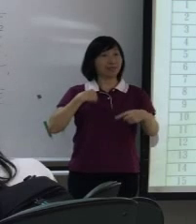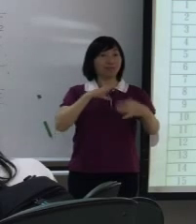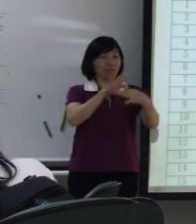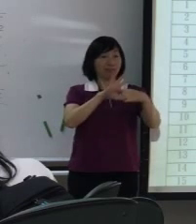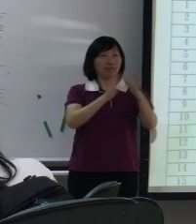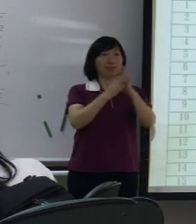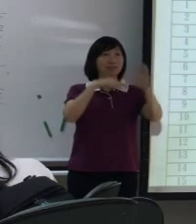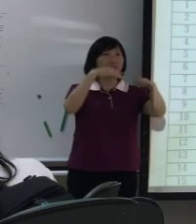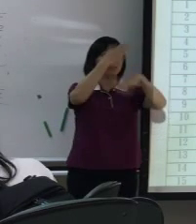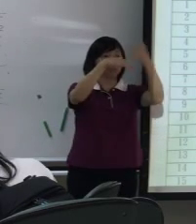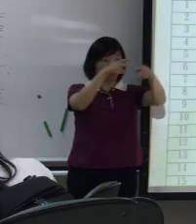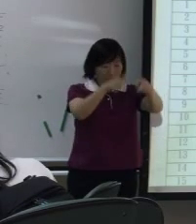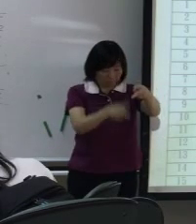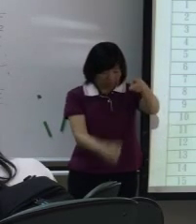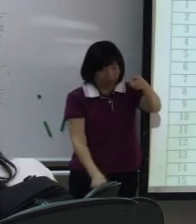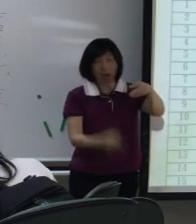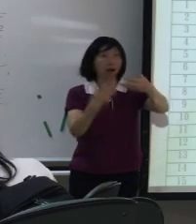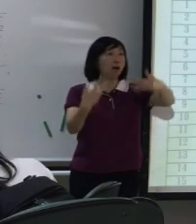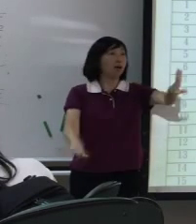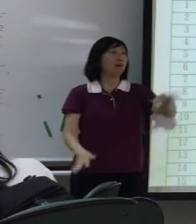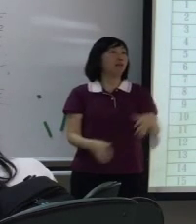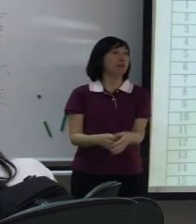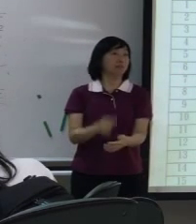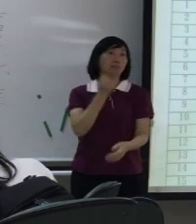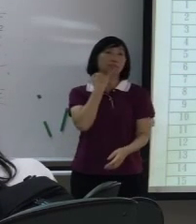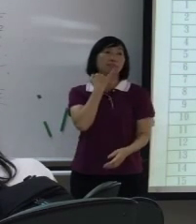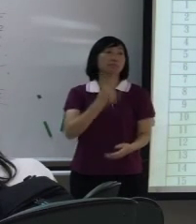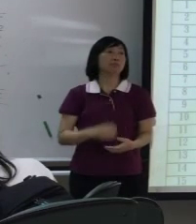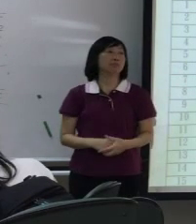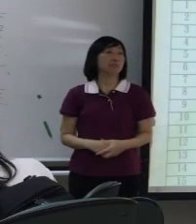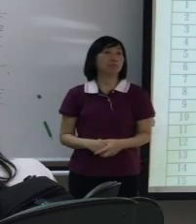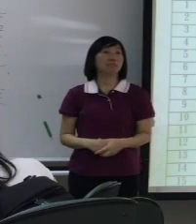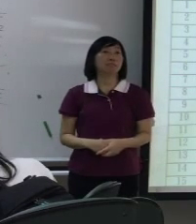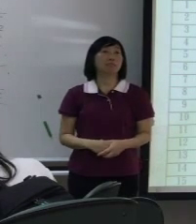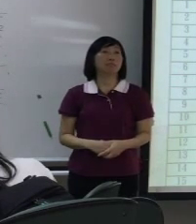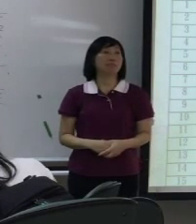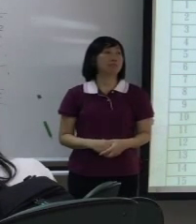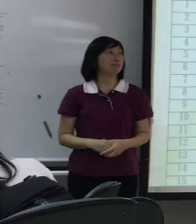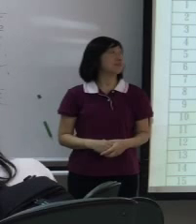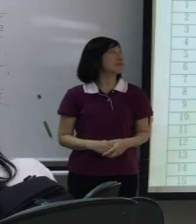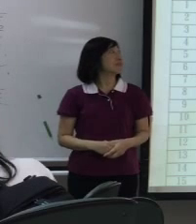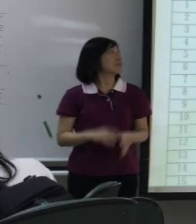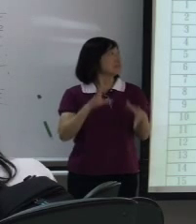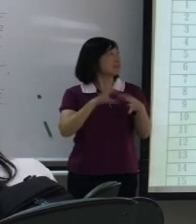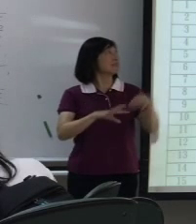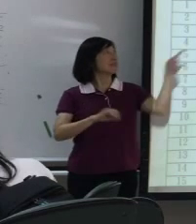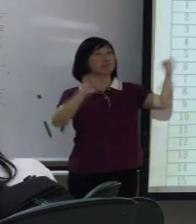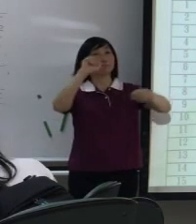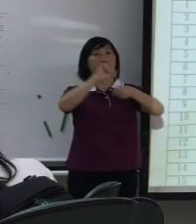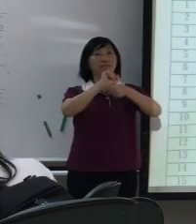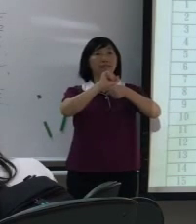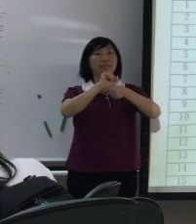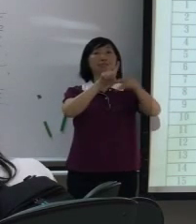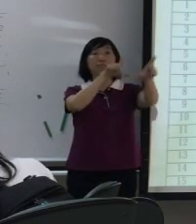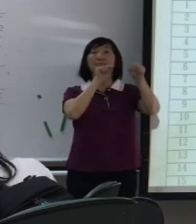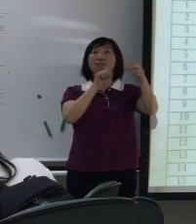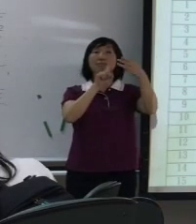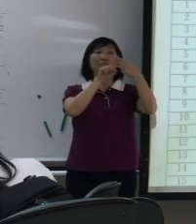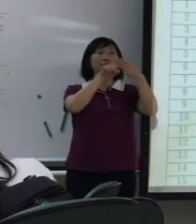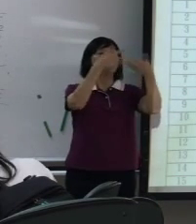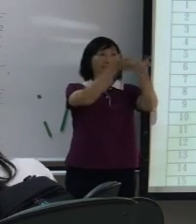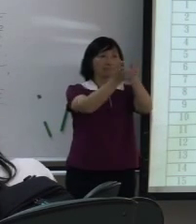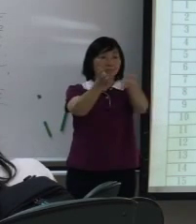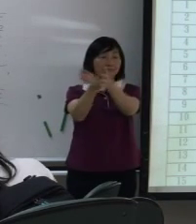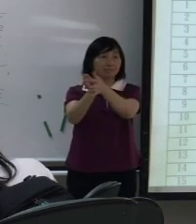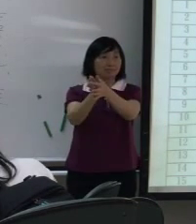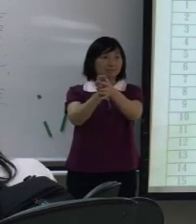就一大排就出来了。所以我们也增加一个按照主题分